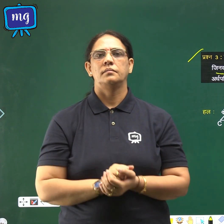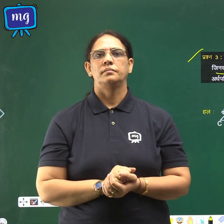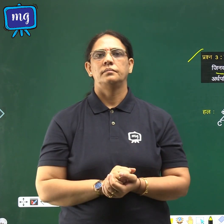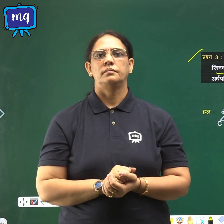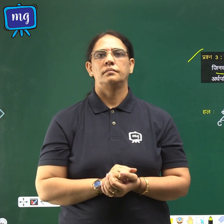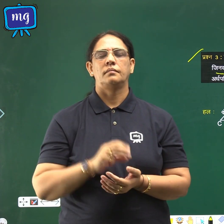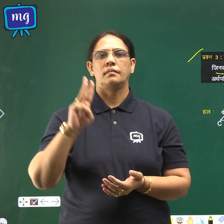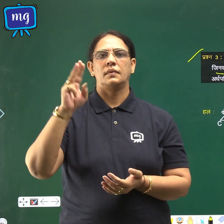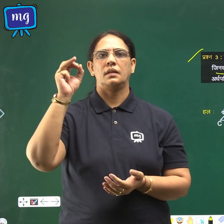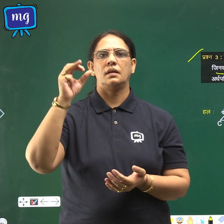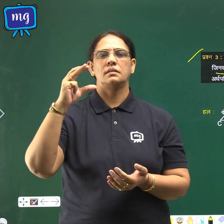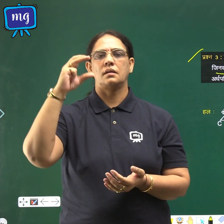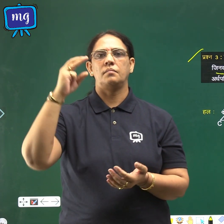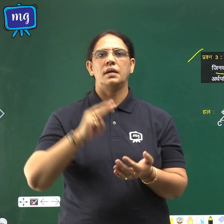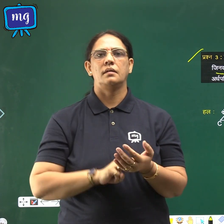30 सेमी